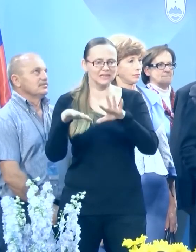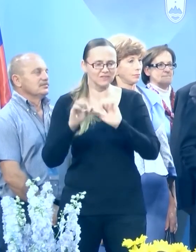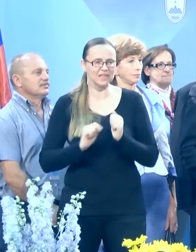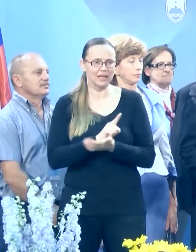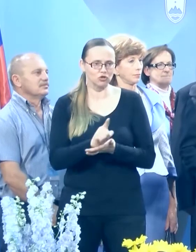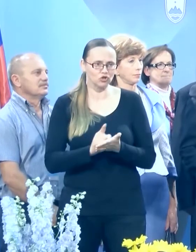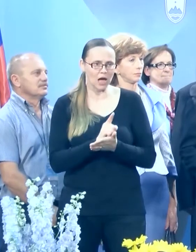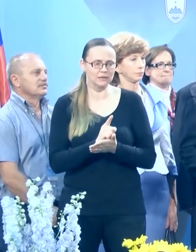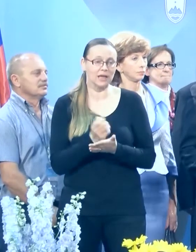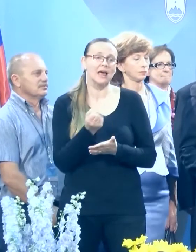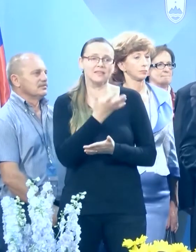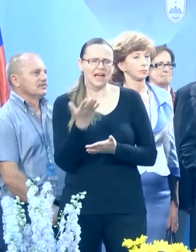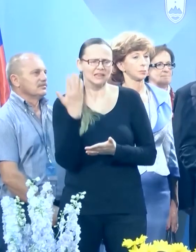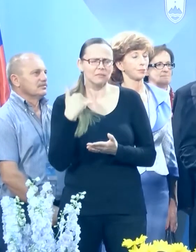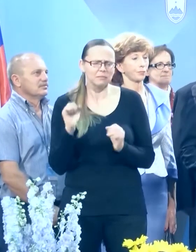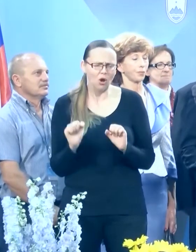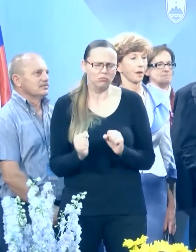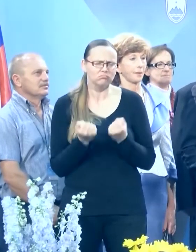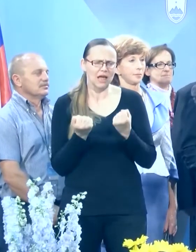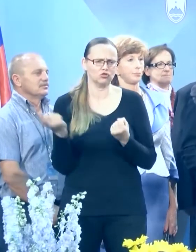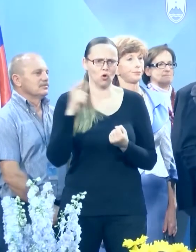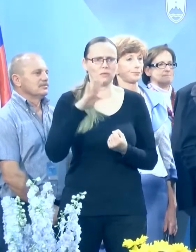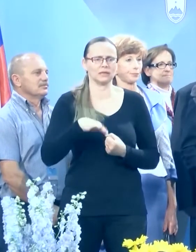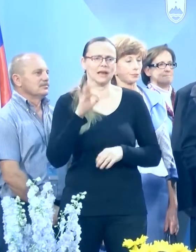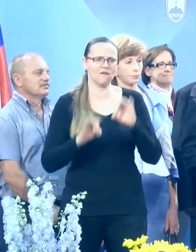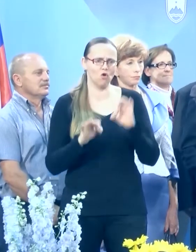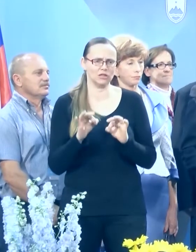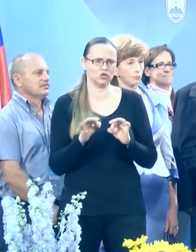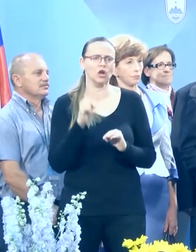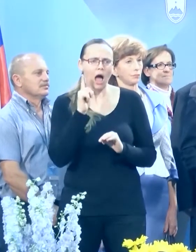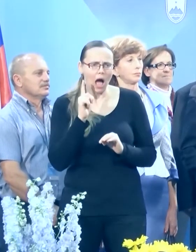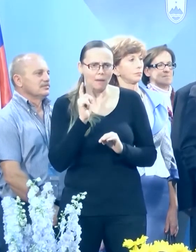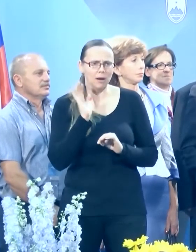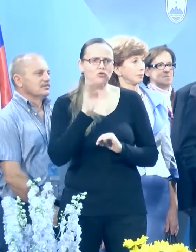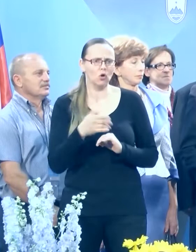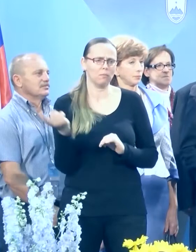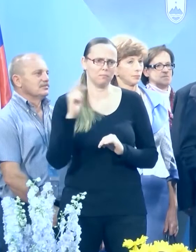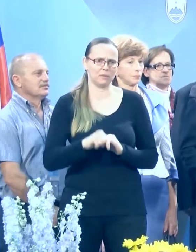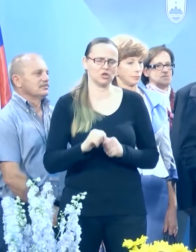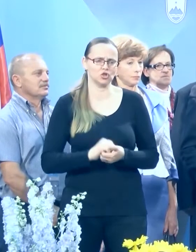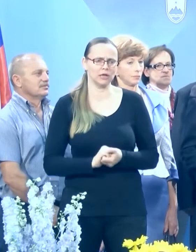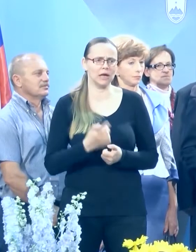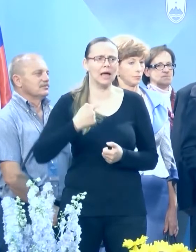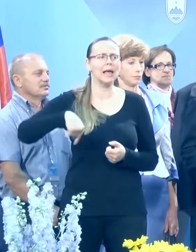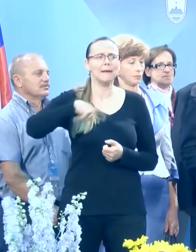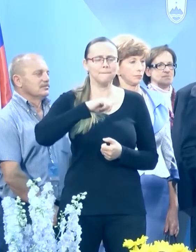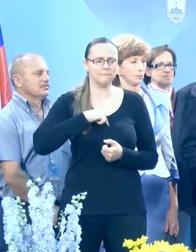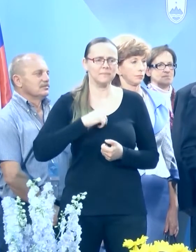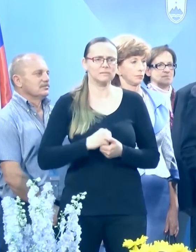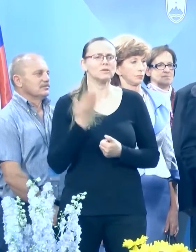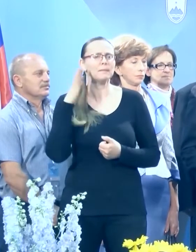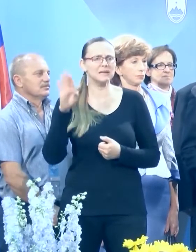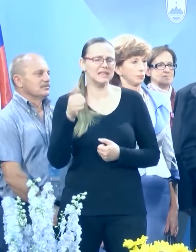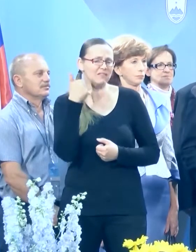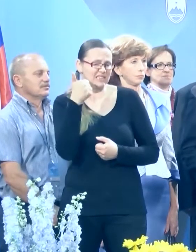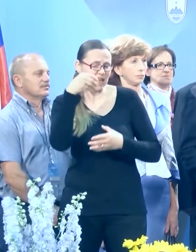čas, nekaterim je bilo težko priti do volišča, ampak so vseeno prišli. Mi smo se predstavili z eno